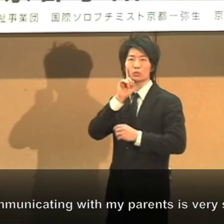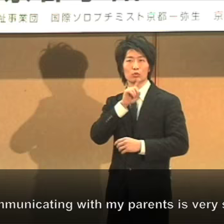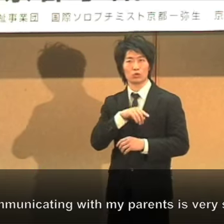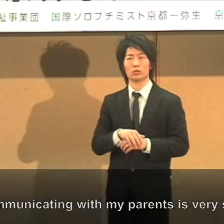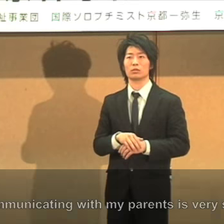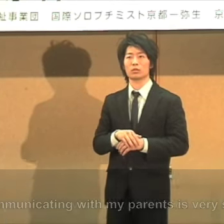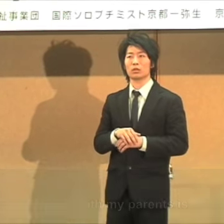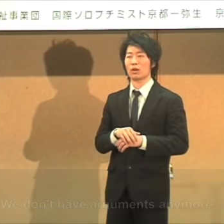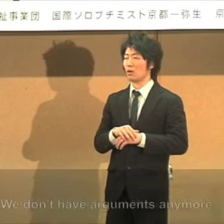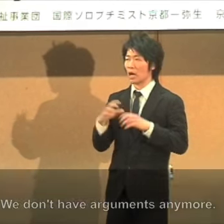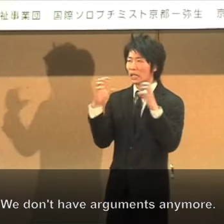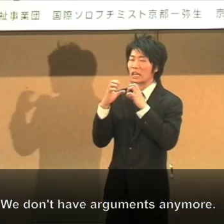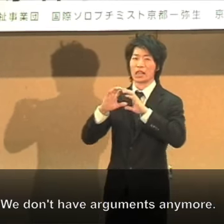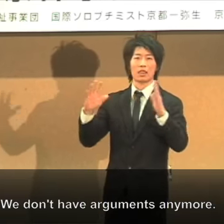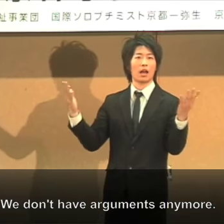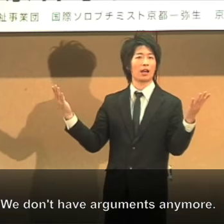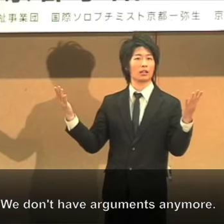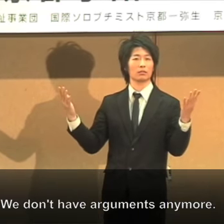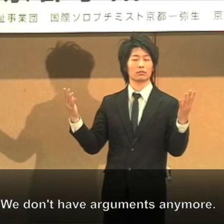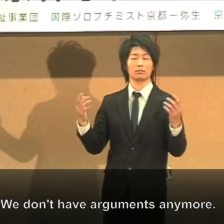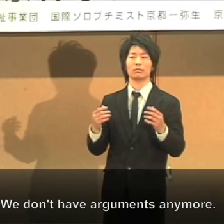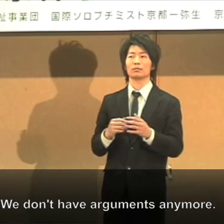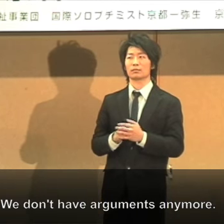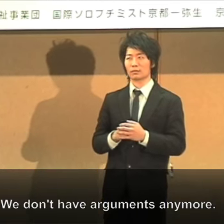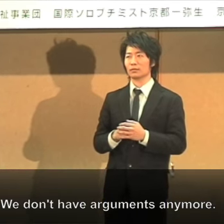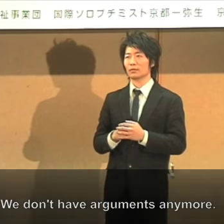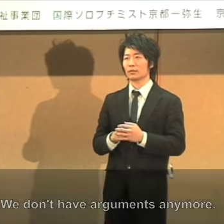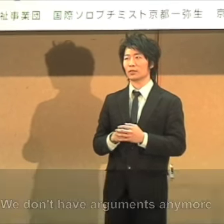ミュニケーションもスムーズにできるように今ではなりました。喧嘩もありません。